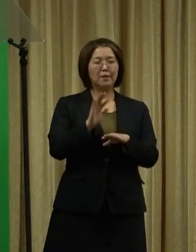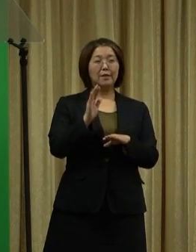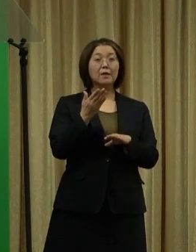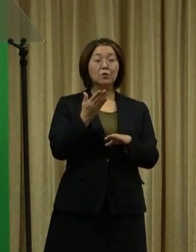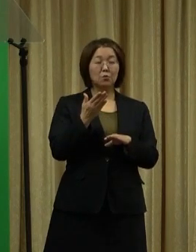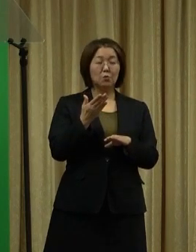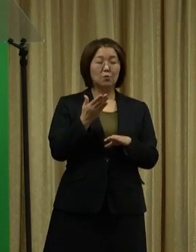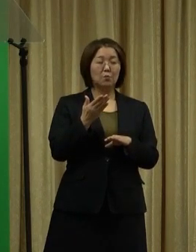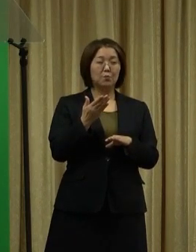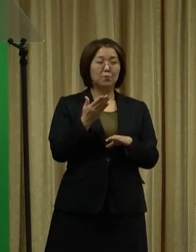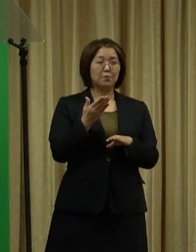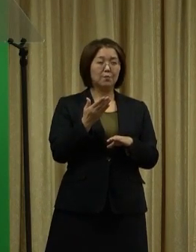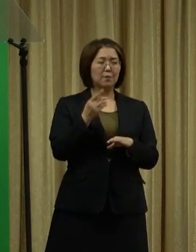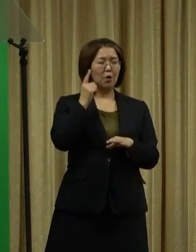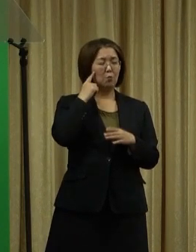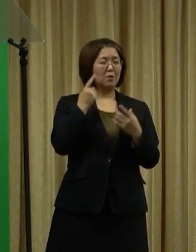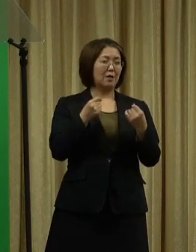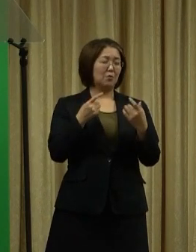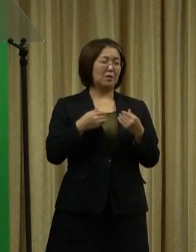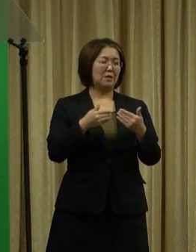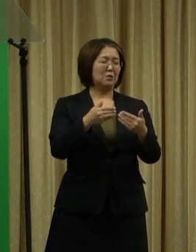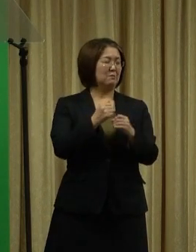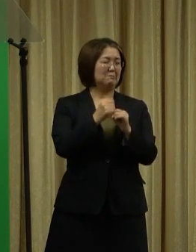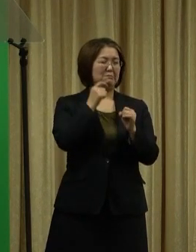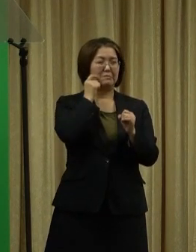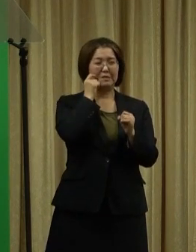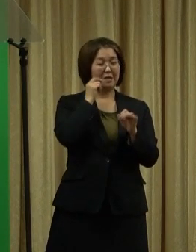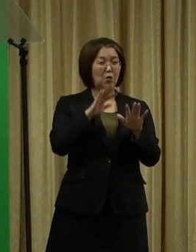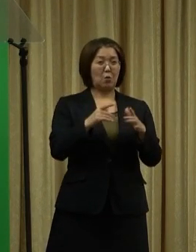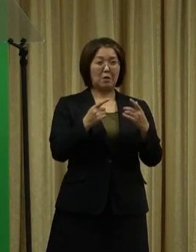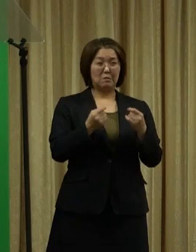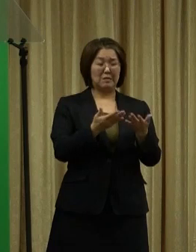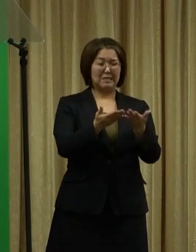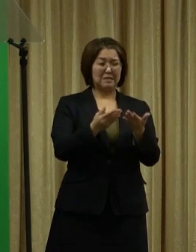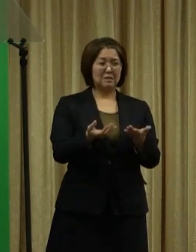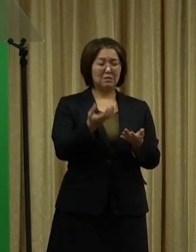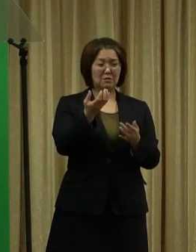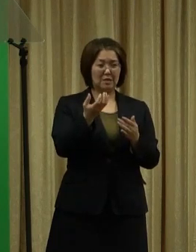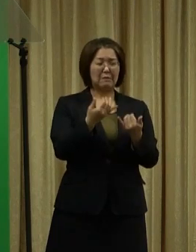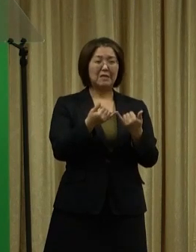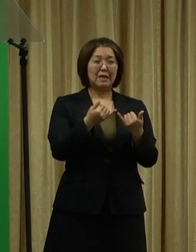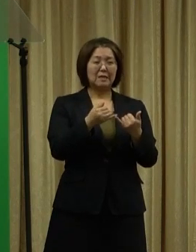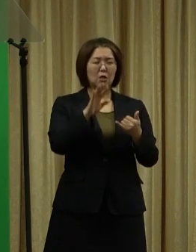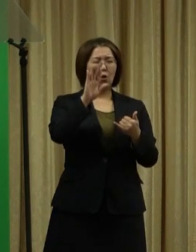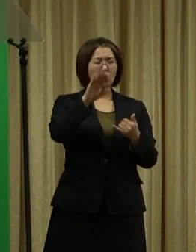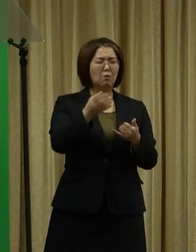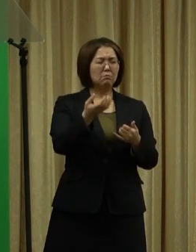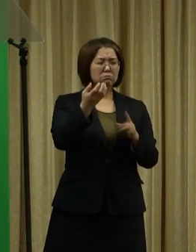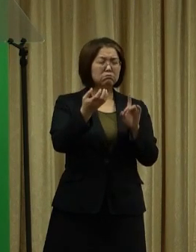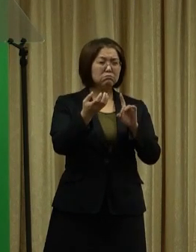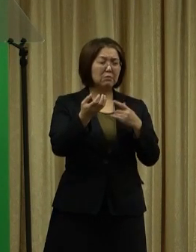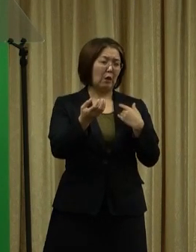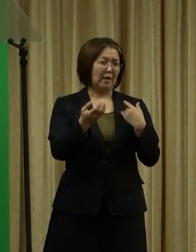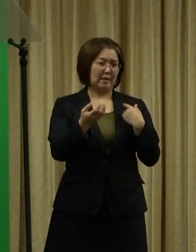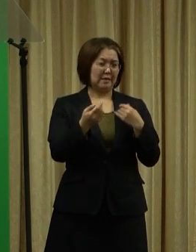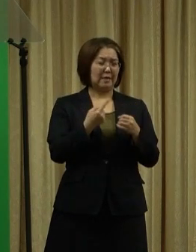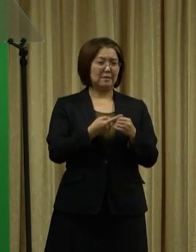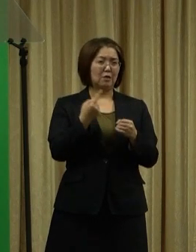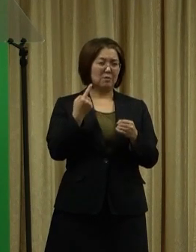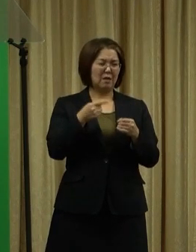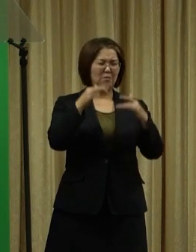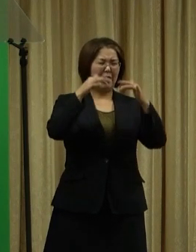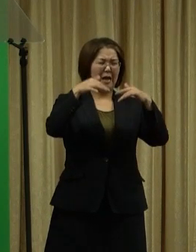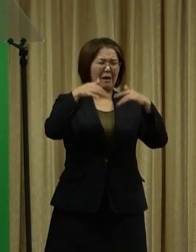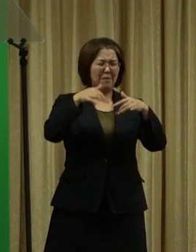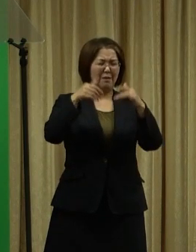は思ったようにはいかないです。今回の地震が起きたようにですね、また何が起こるか分かりません。昨年も豪雨が